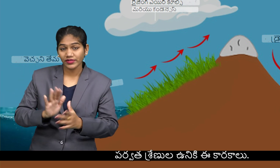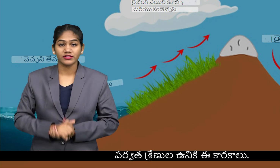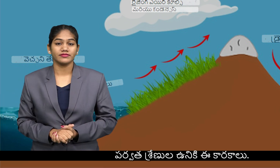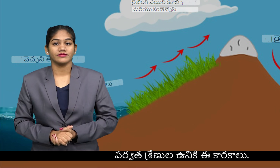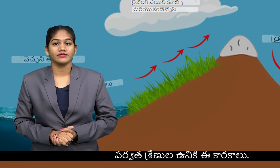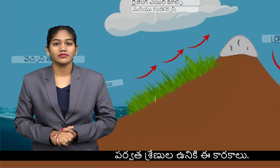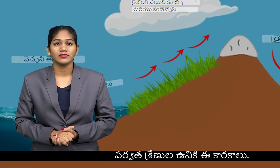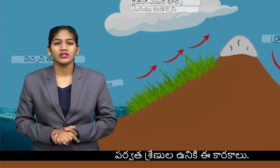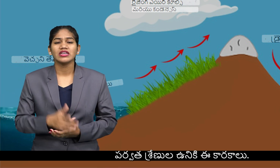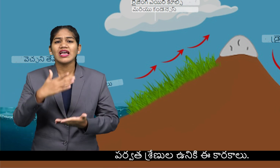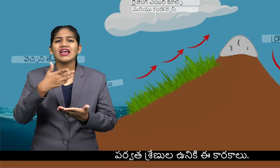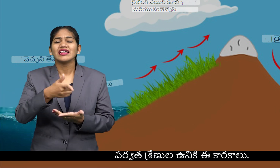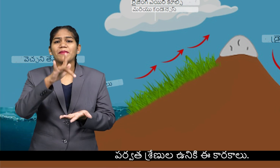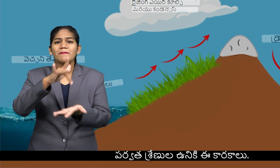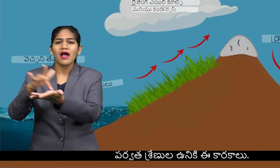కారకాలు.